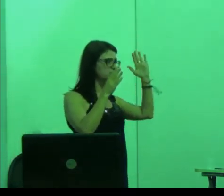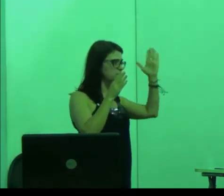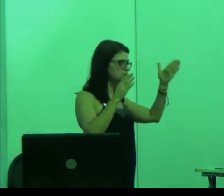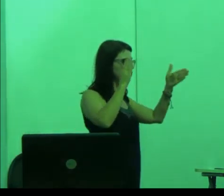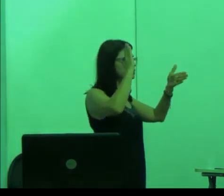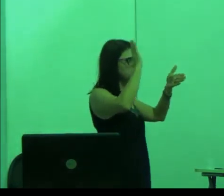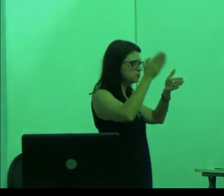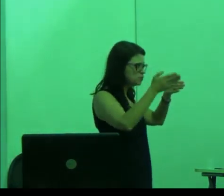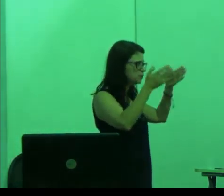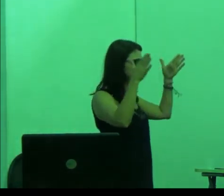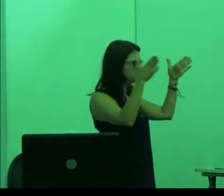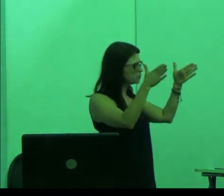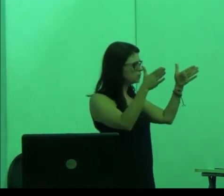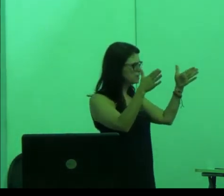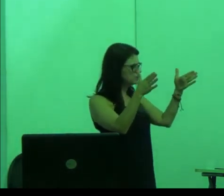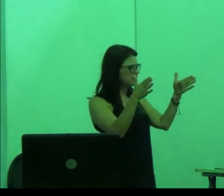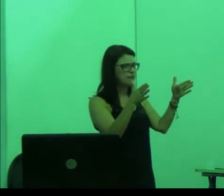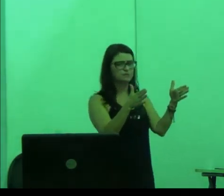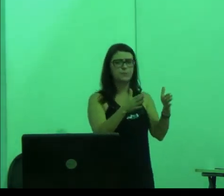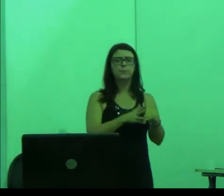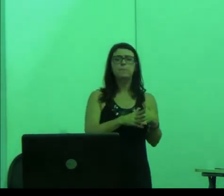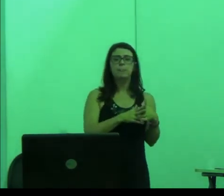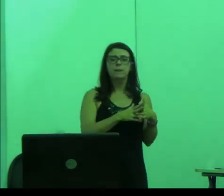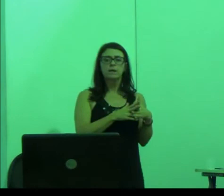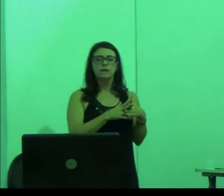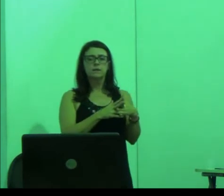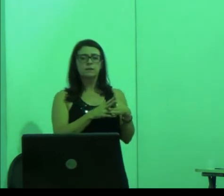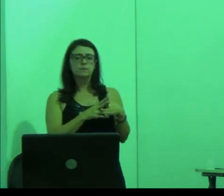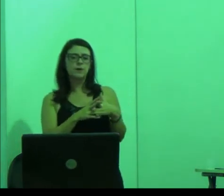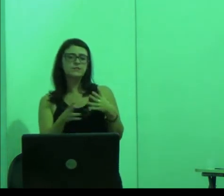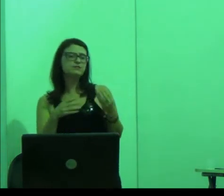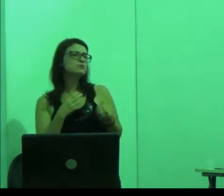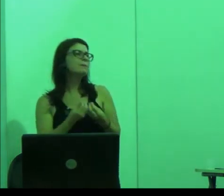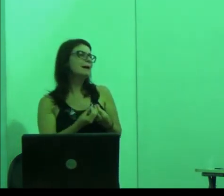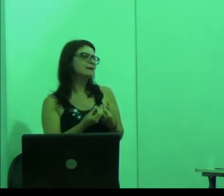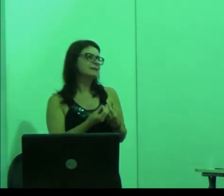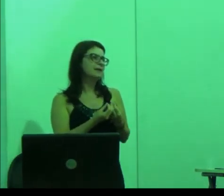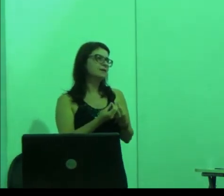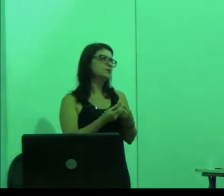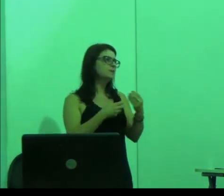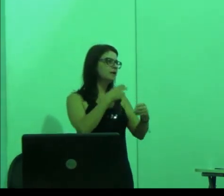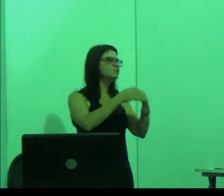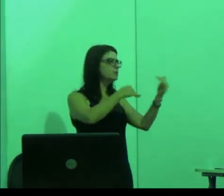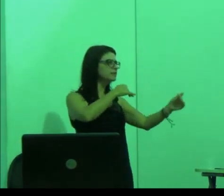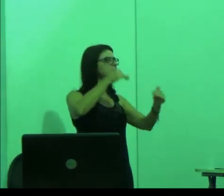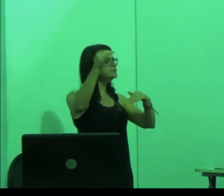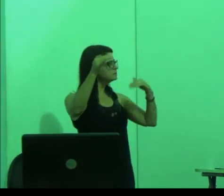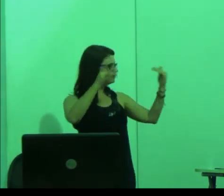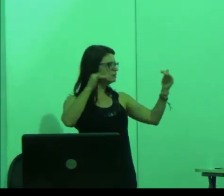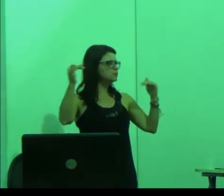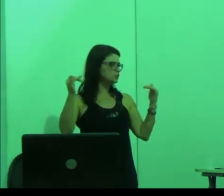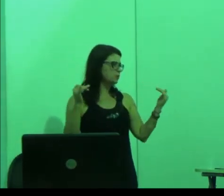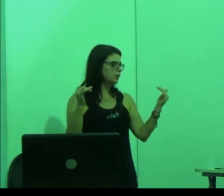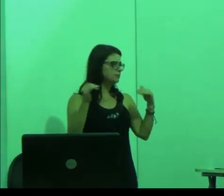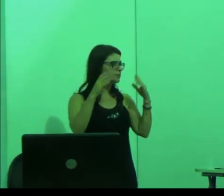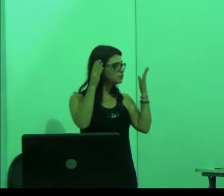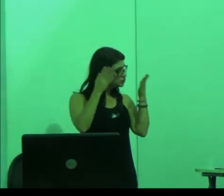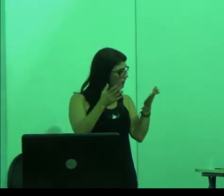dois pontos antes e dois pontos depois grudado na palavra. Bom, se fosse uma marca dela, eu esperava que isso aparecesse em vários outros poemas, mas só tinha